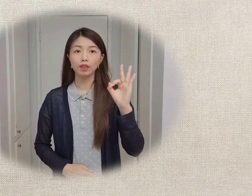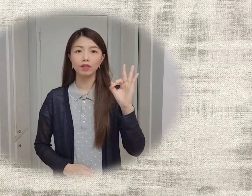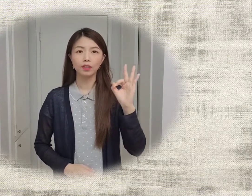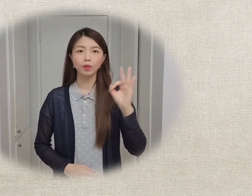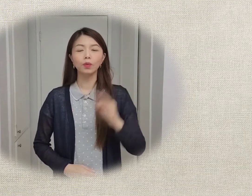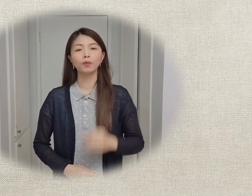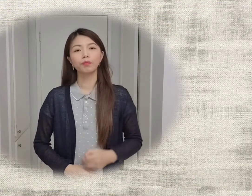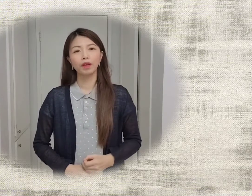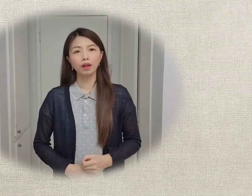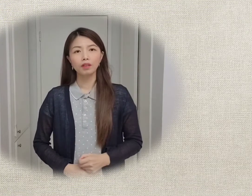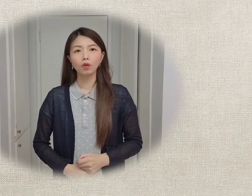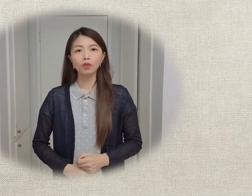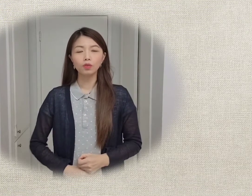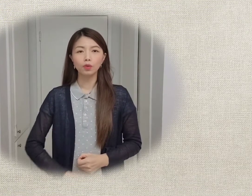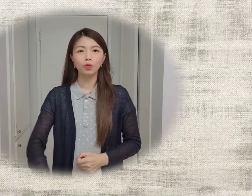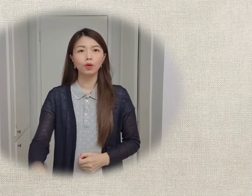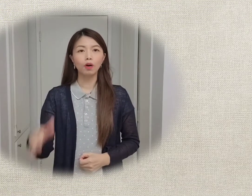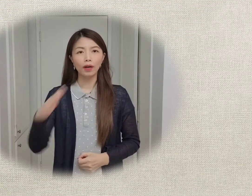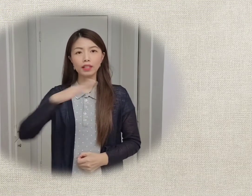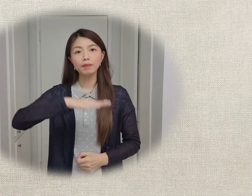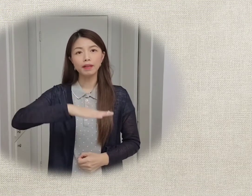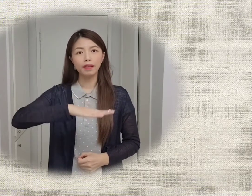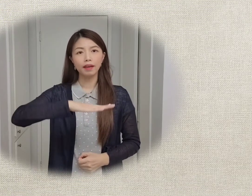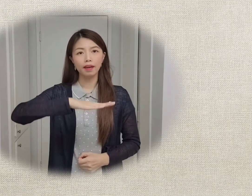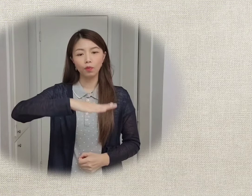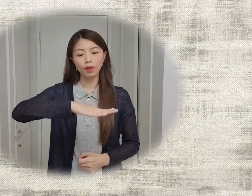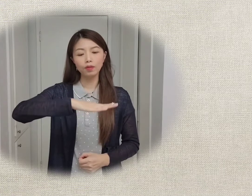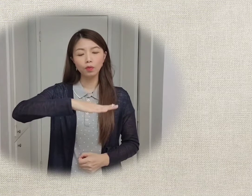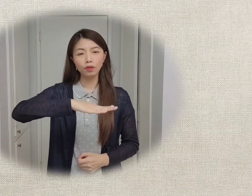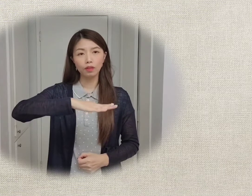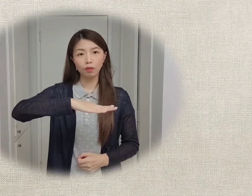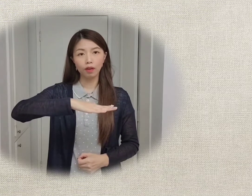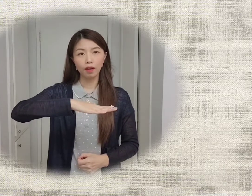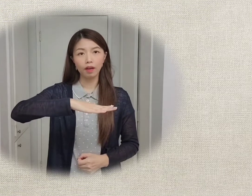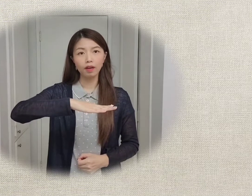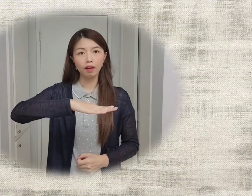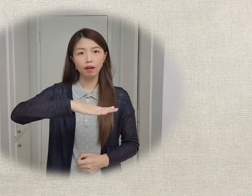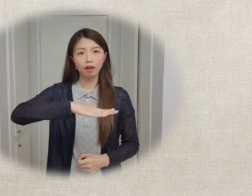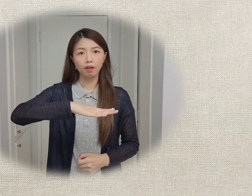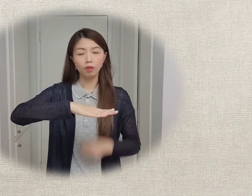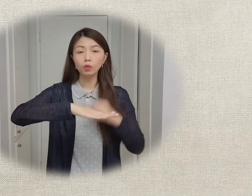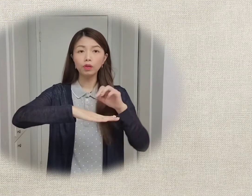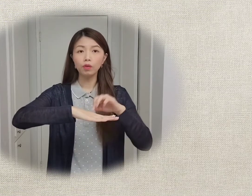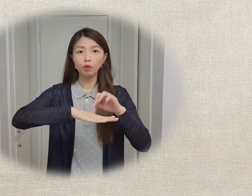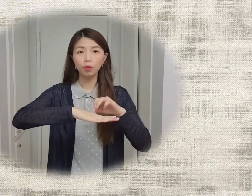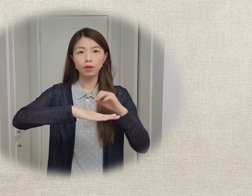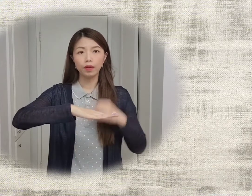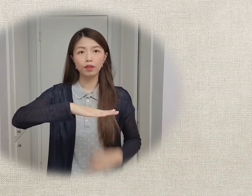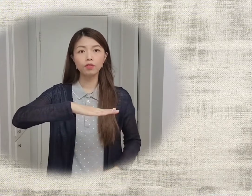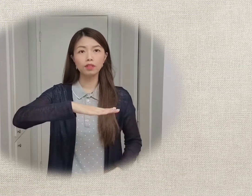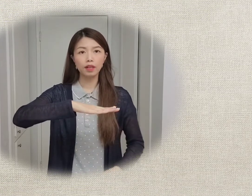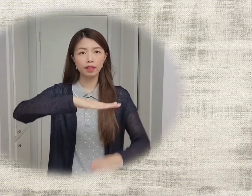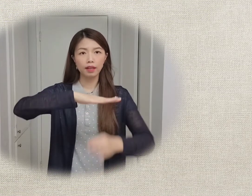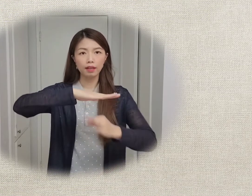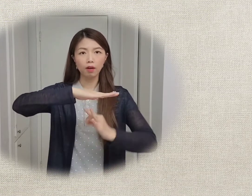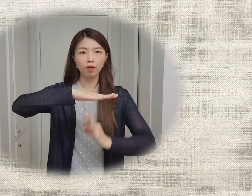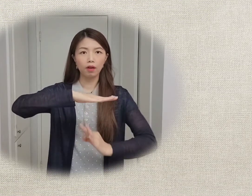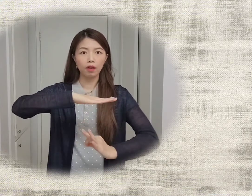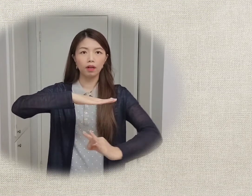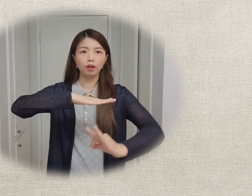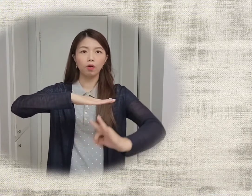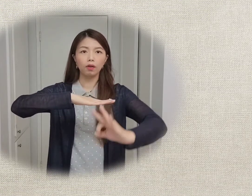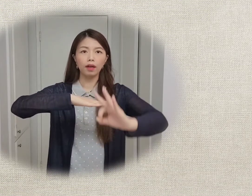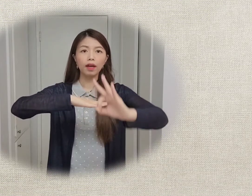동그랗게 붙여주시고, 저는 주로 아침 할 때 왼손은 이렇게 손등이 위로 보이게 해주신